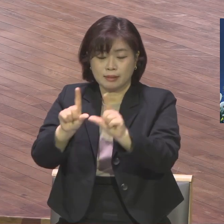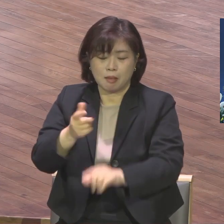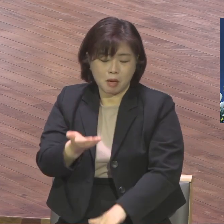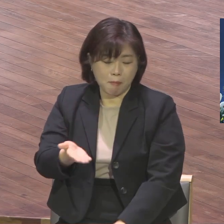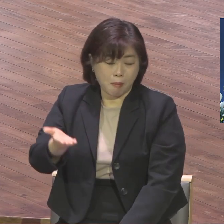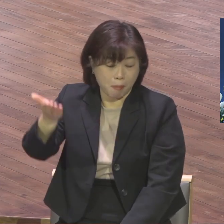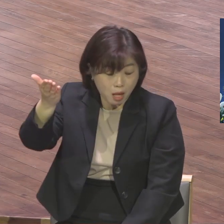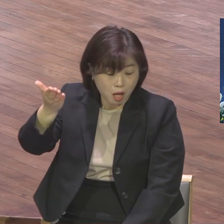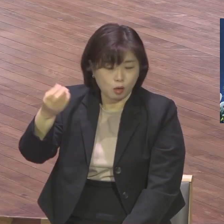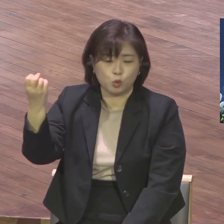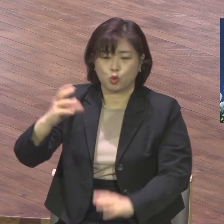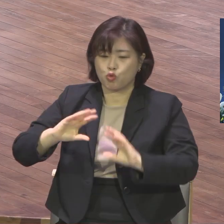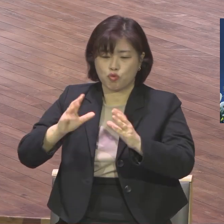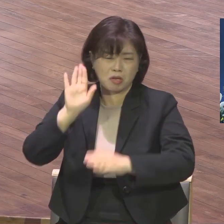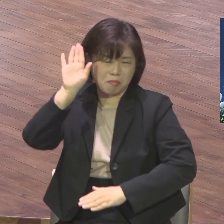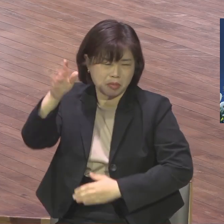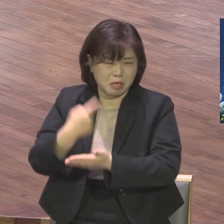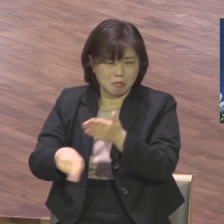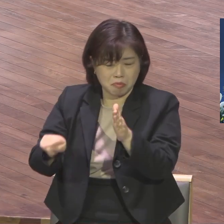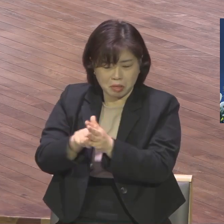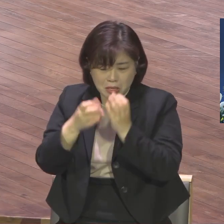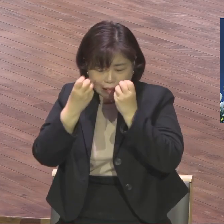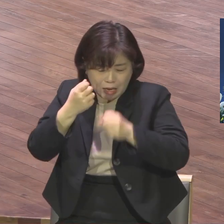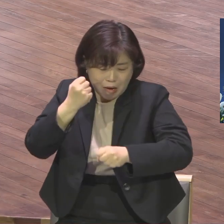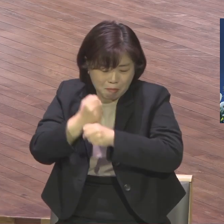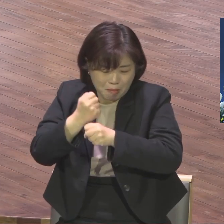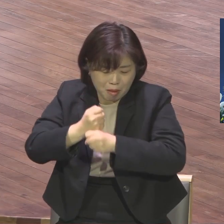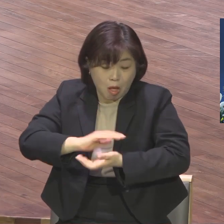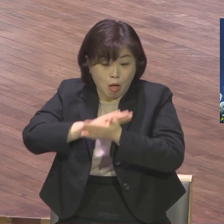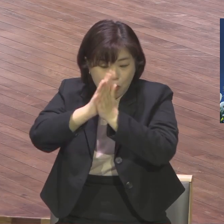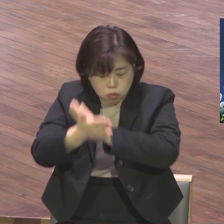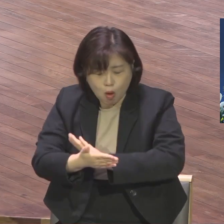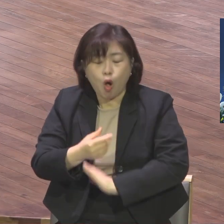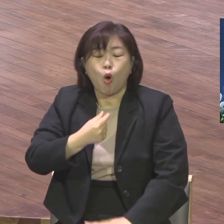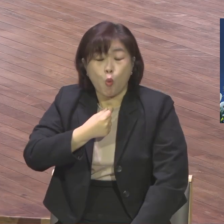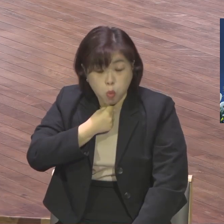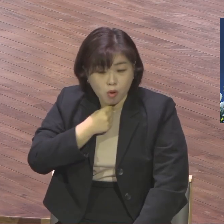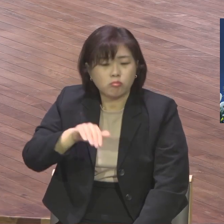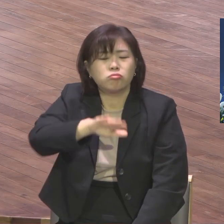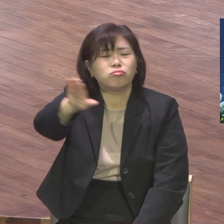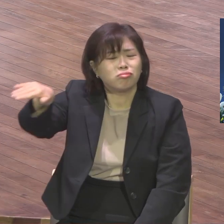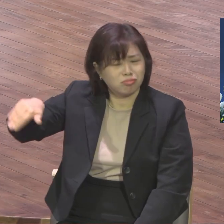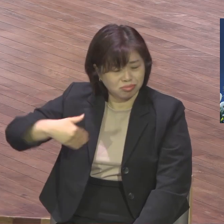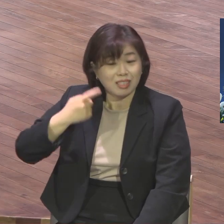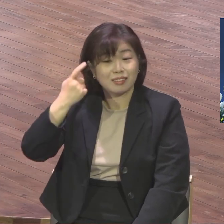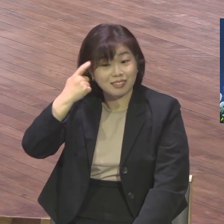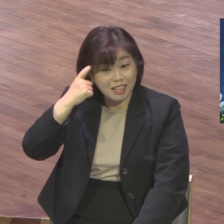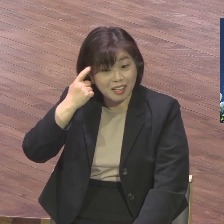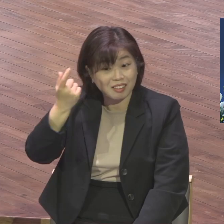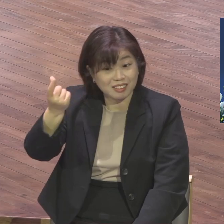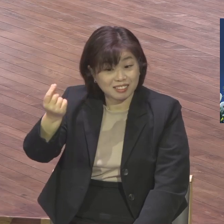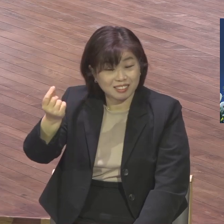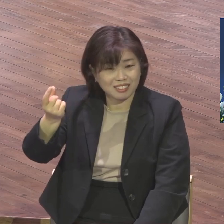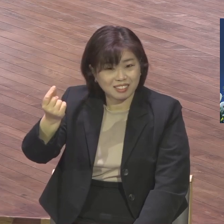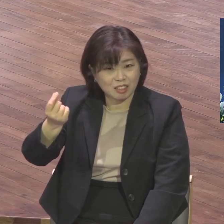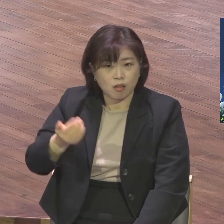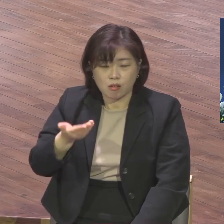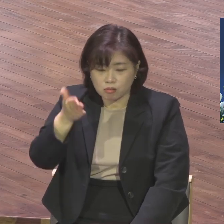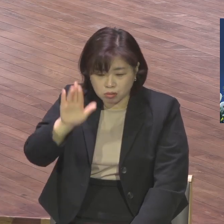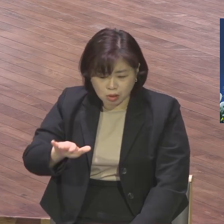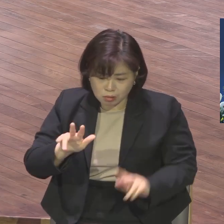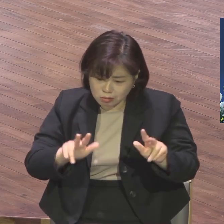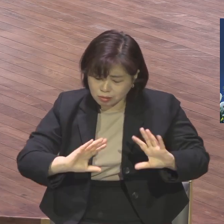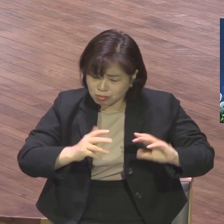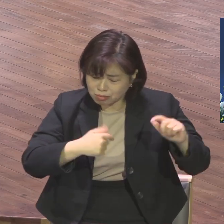국가의 미래를 위해서 창조적 쪽 변화하라 변화하라. 그런데 정치권은